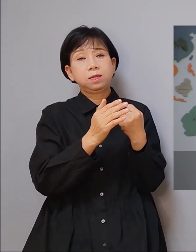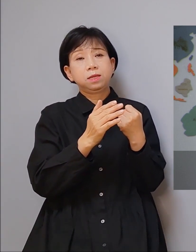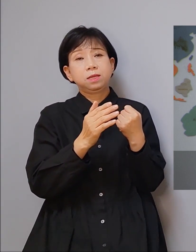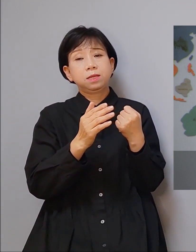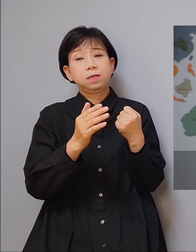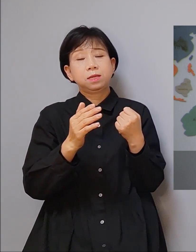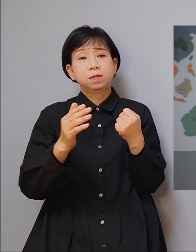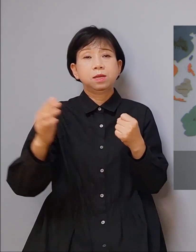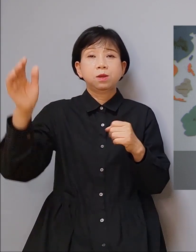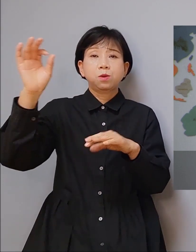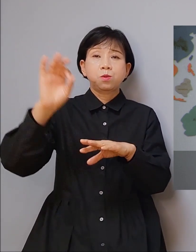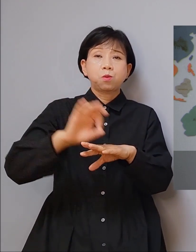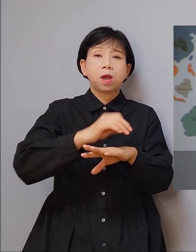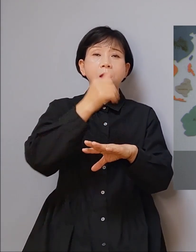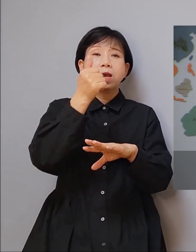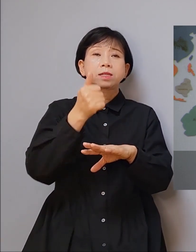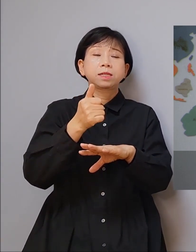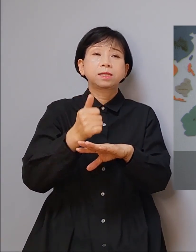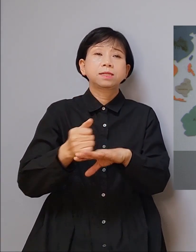경배하오니